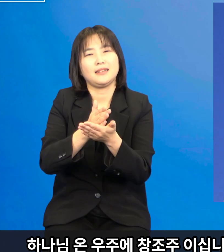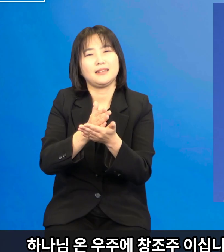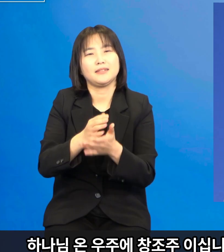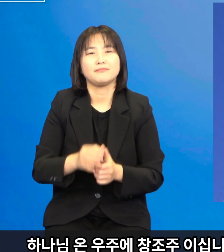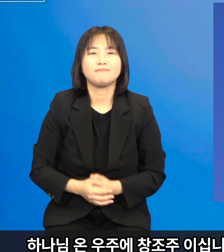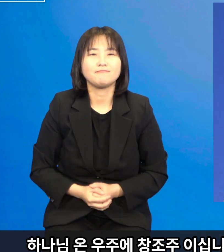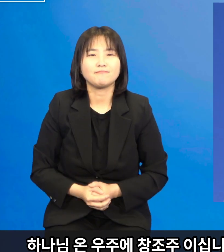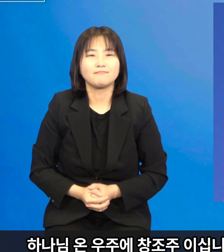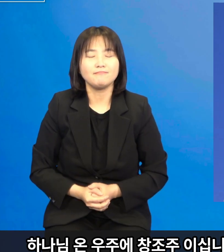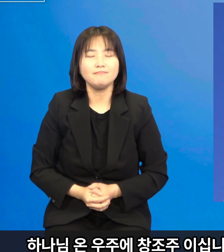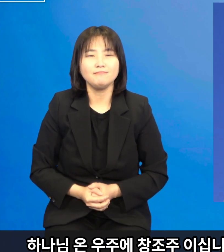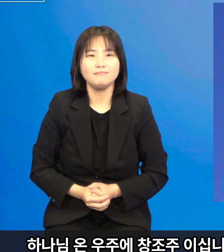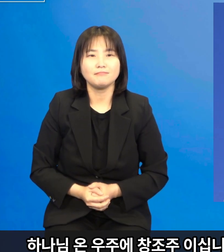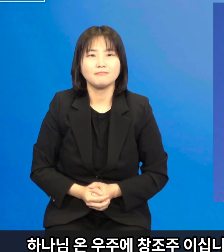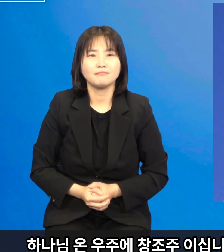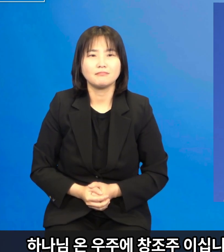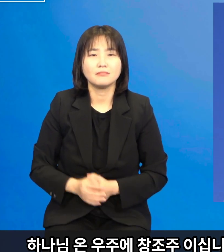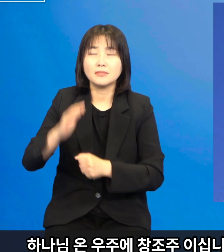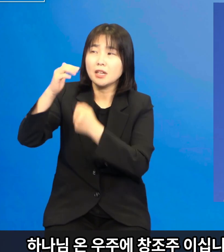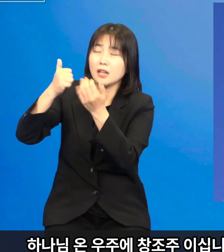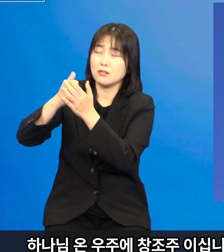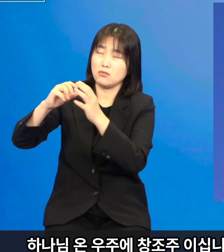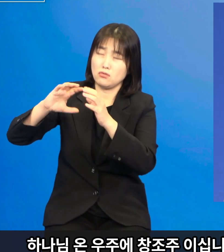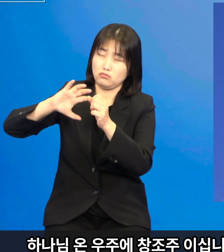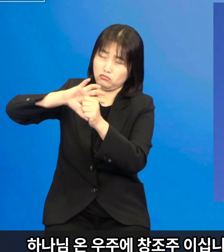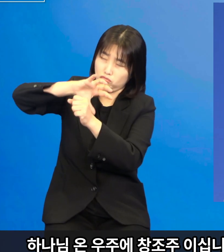하나님 온 우주의